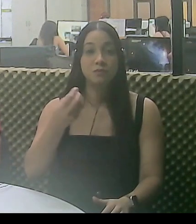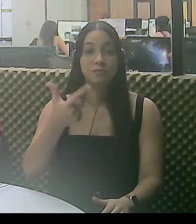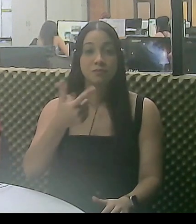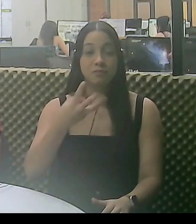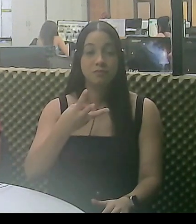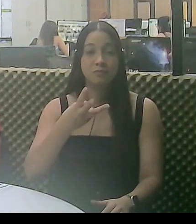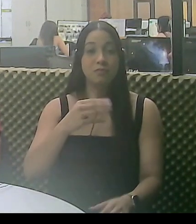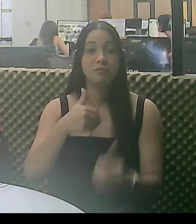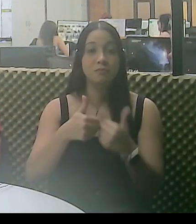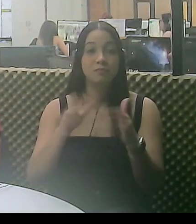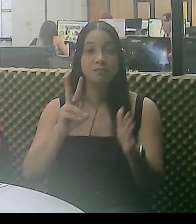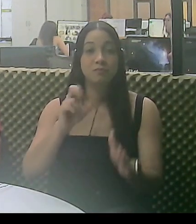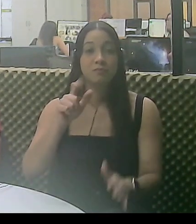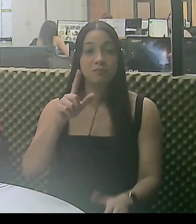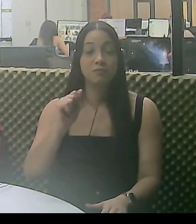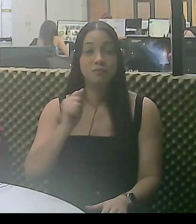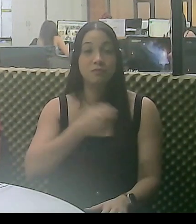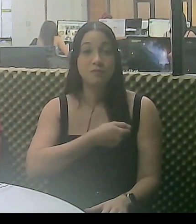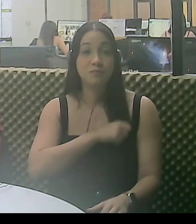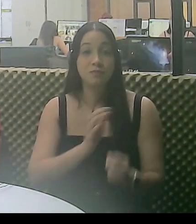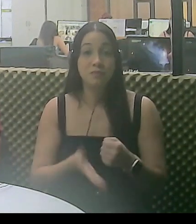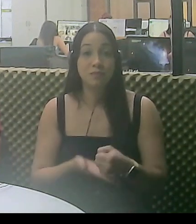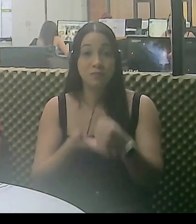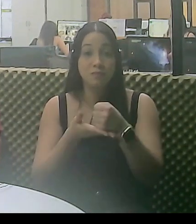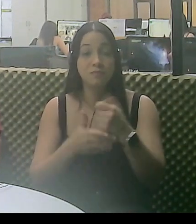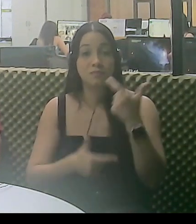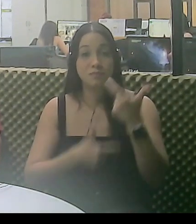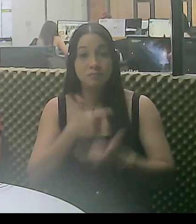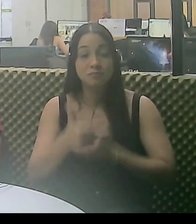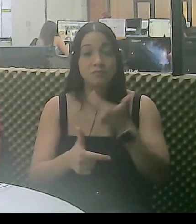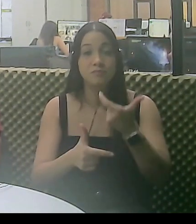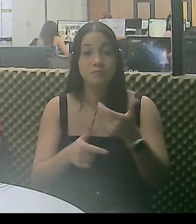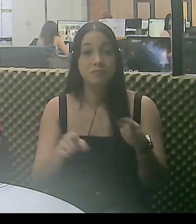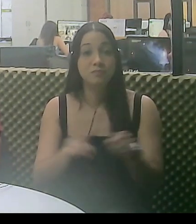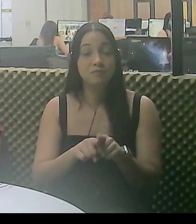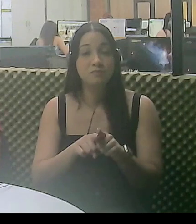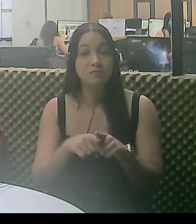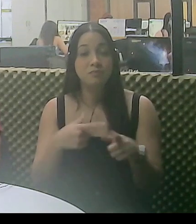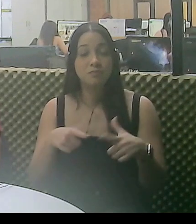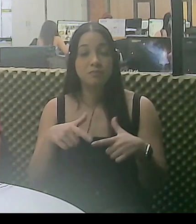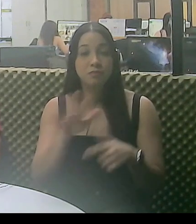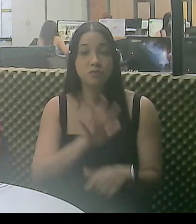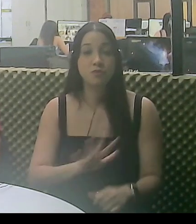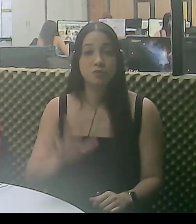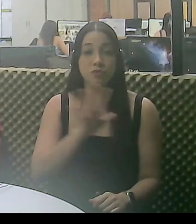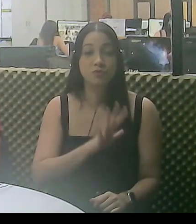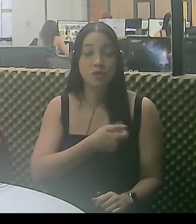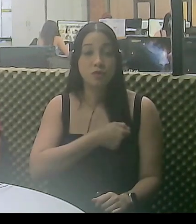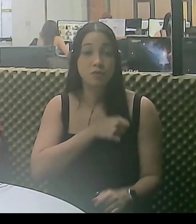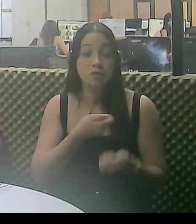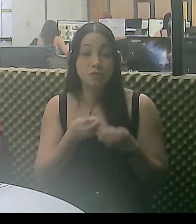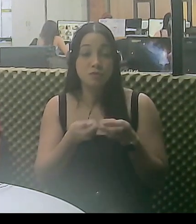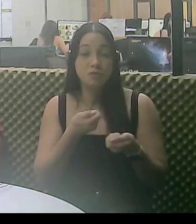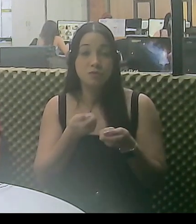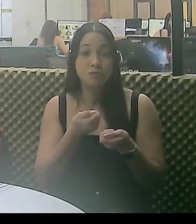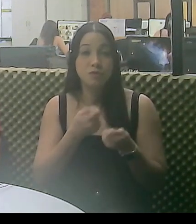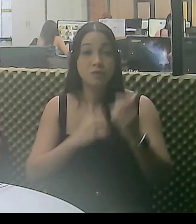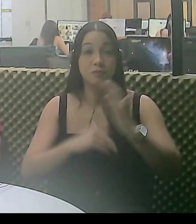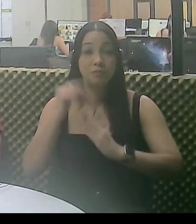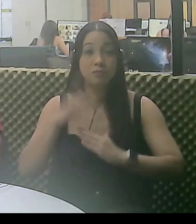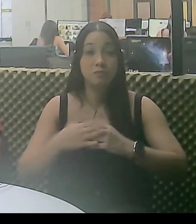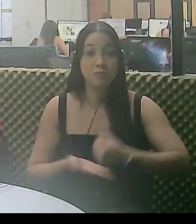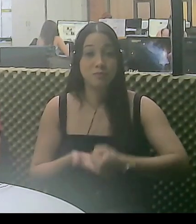2023. Pelo edital 02-2023, estão abertas vagas para os cargos de agente de apoio operacional, agente de